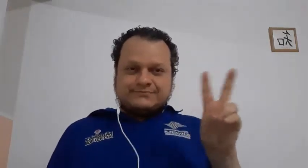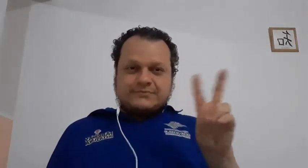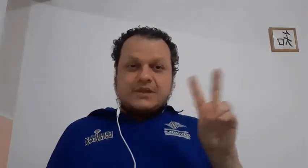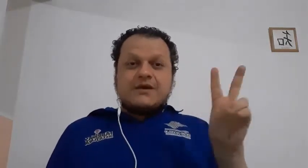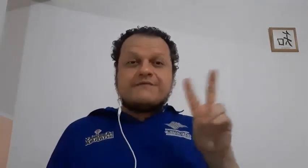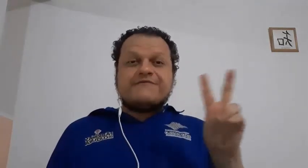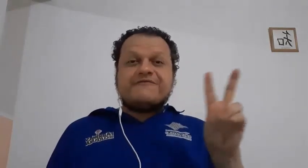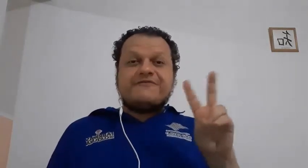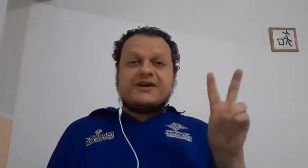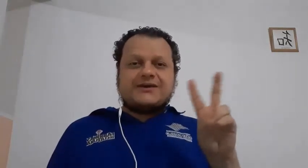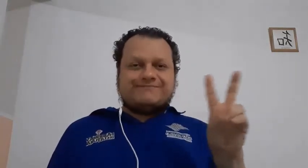V.